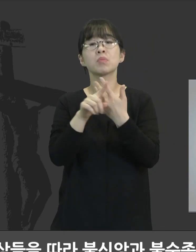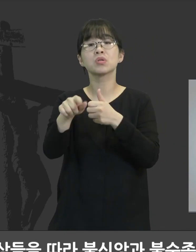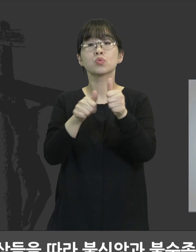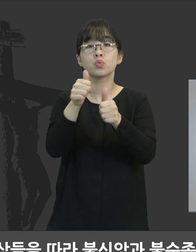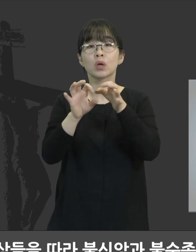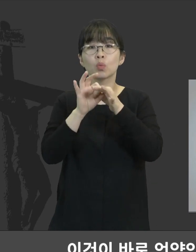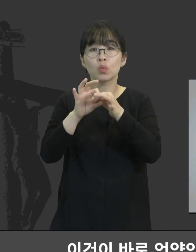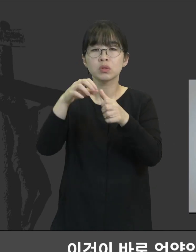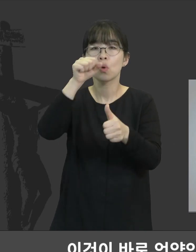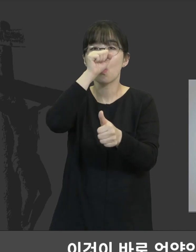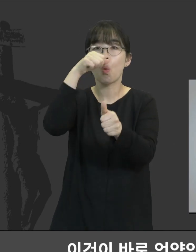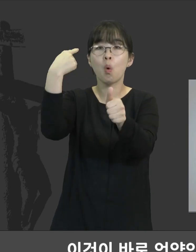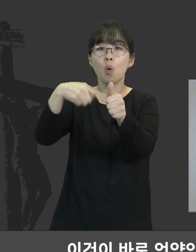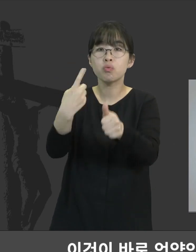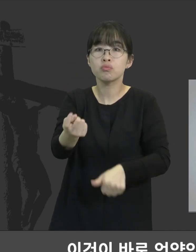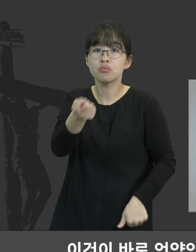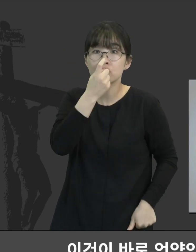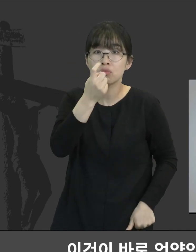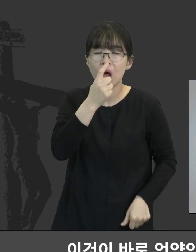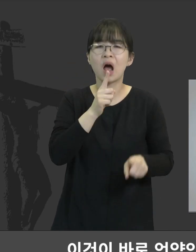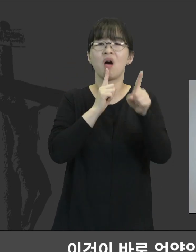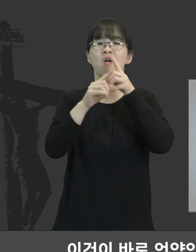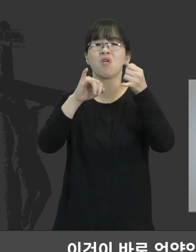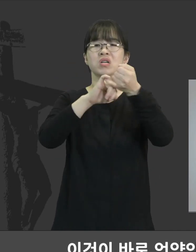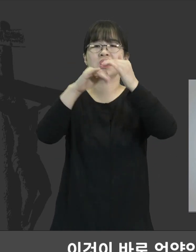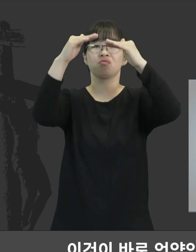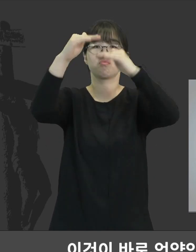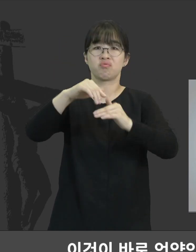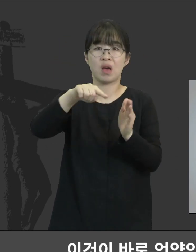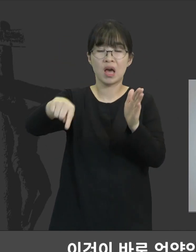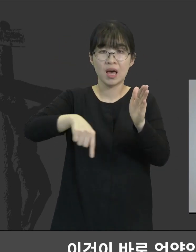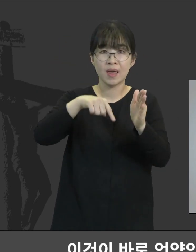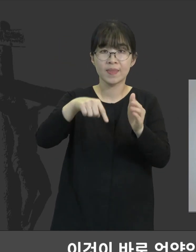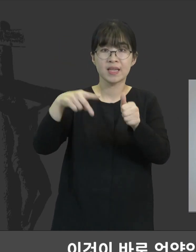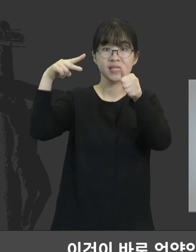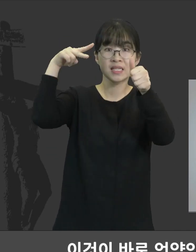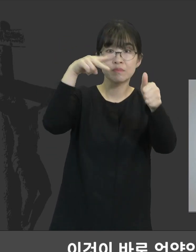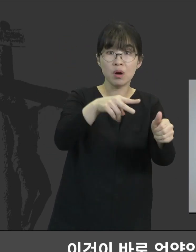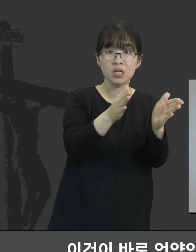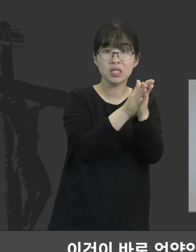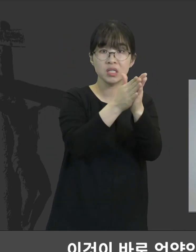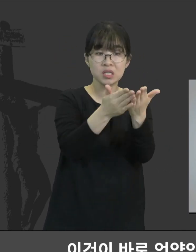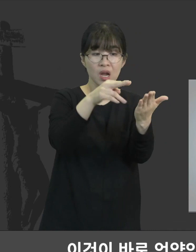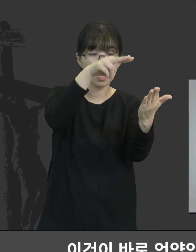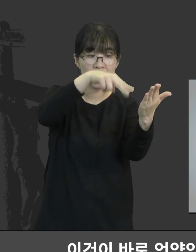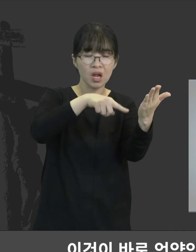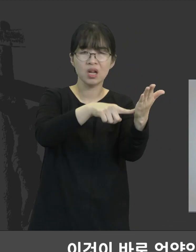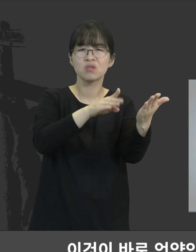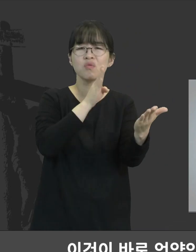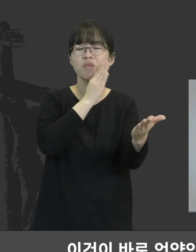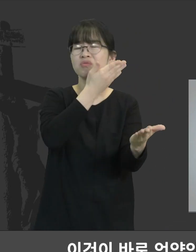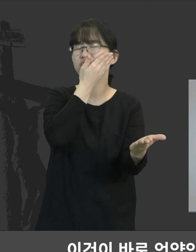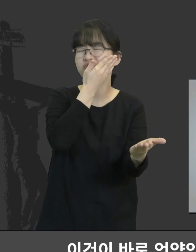것인가? 이것이 바로 언약의 구조 안에서 신명기가 던지는 가장 중요한